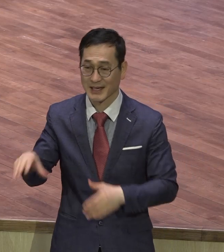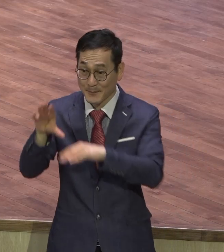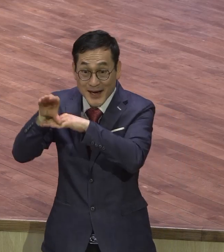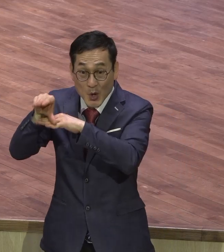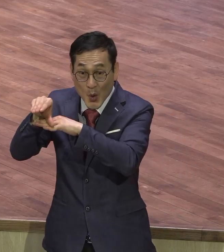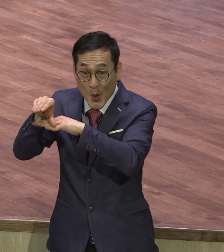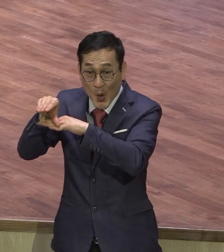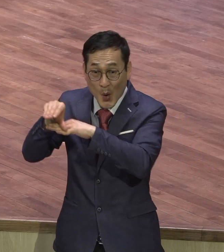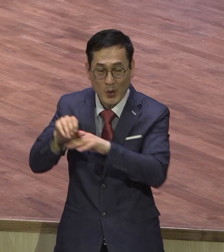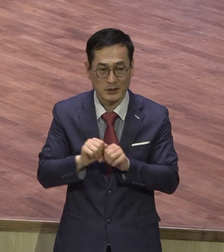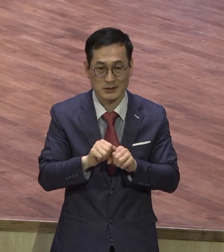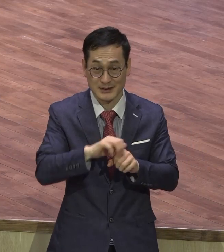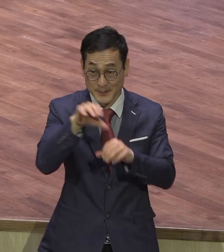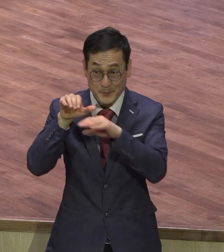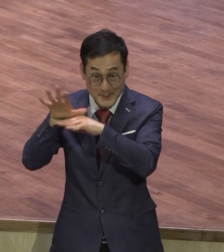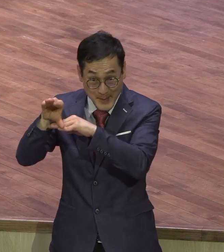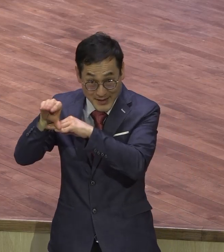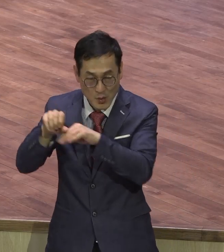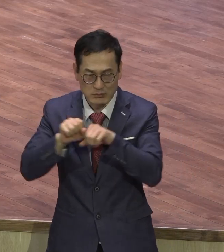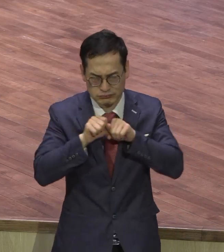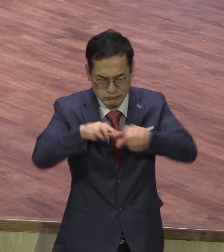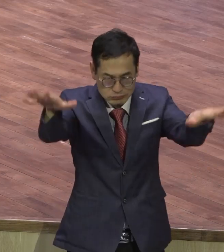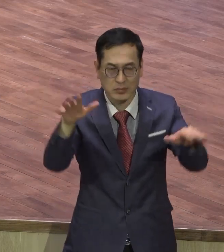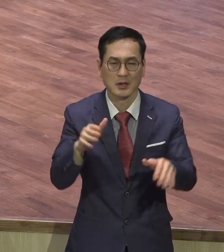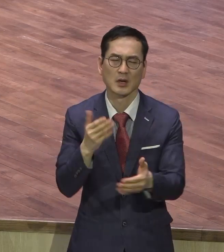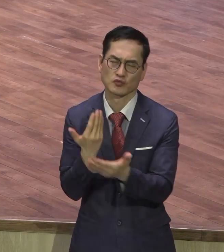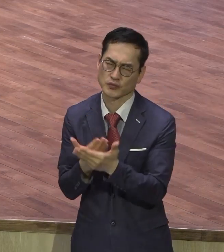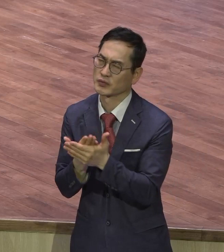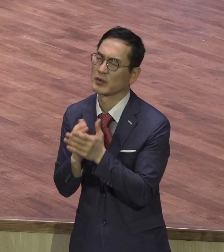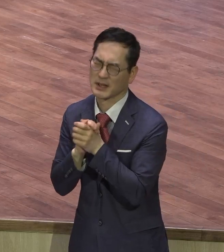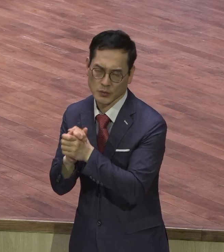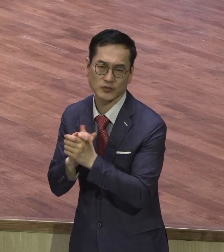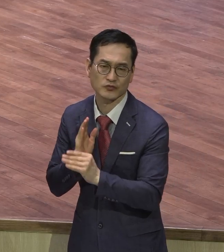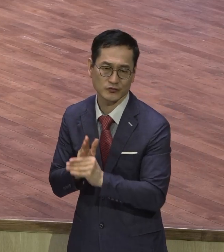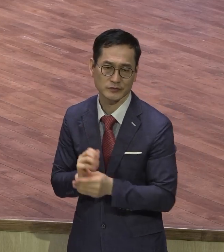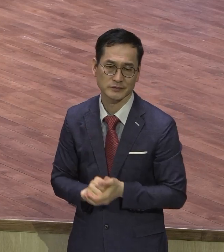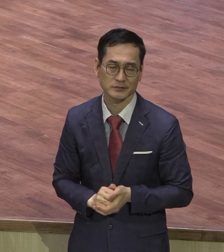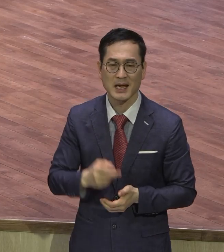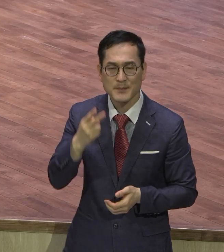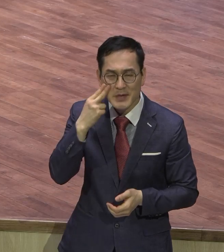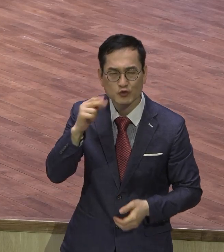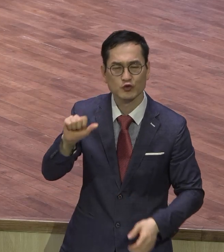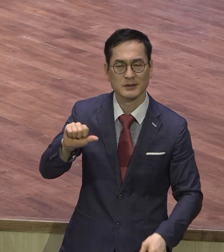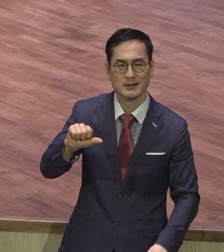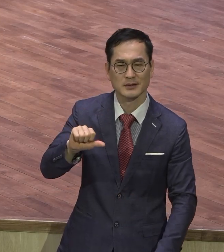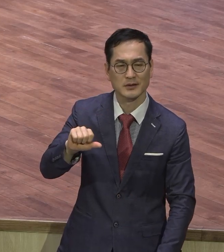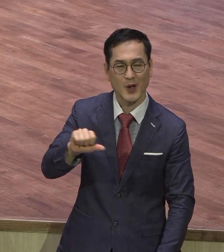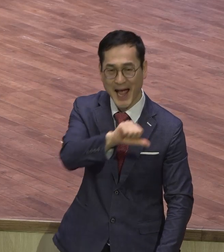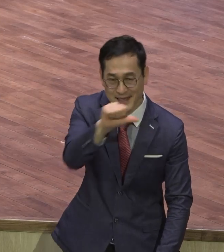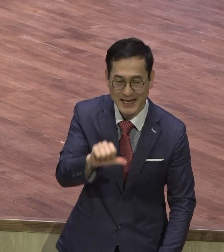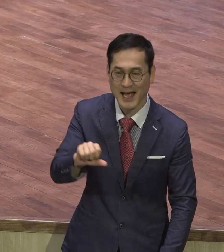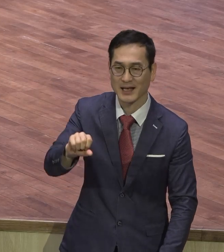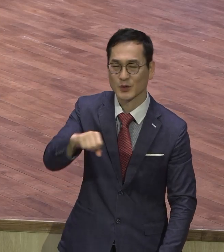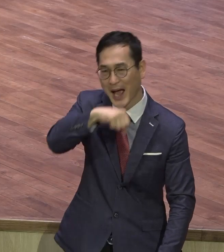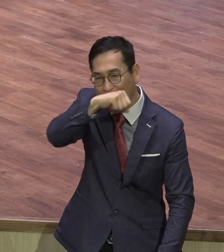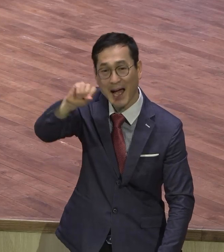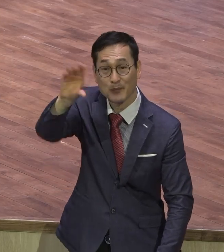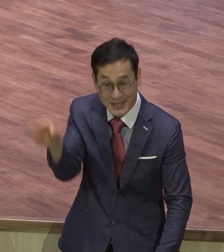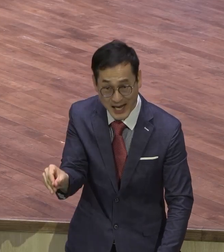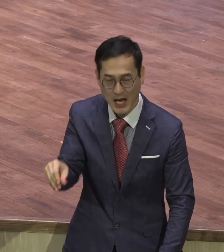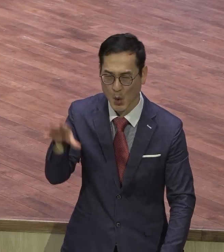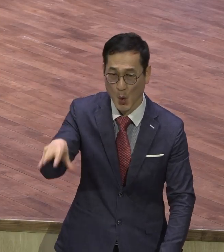정의된 방송되게 하여 주옵소서. 알루르테 통하여 남미 아프리카 유럽 모슬림 미국 전역에 이 전도사 훈련반 끊임없이